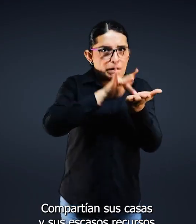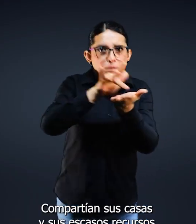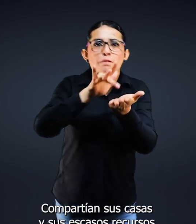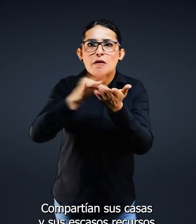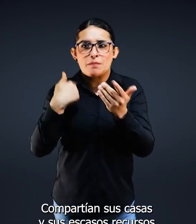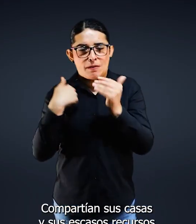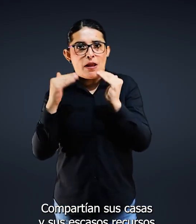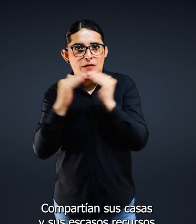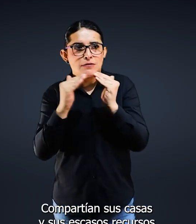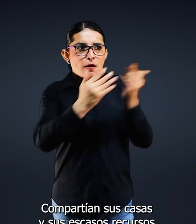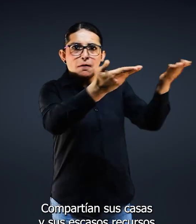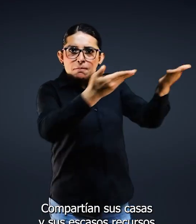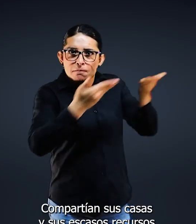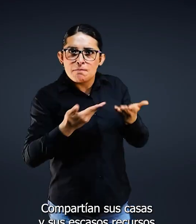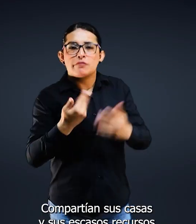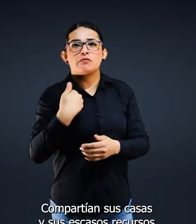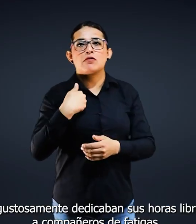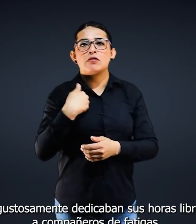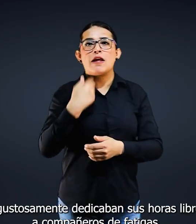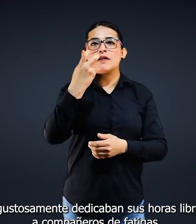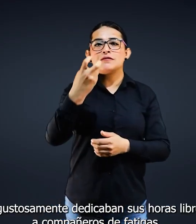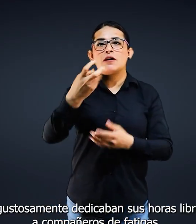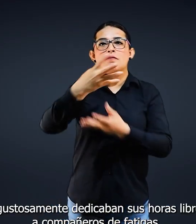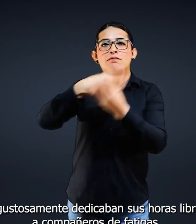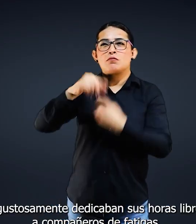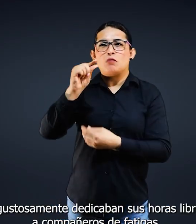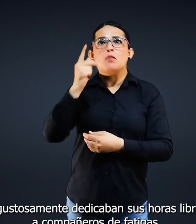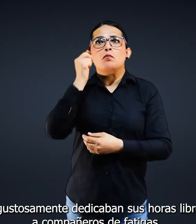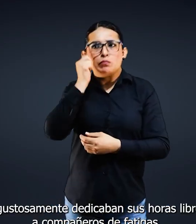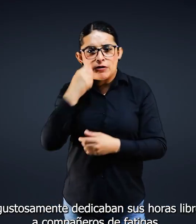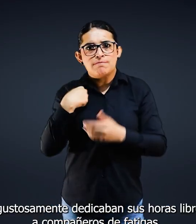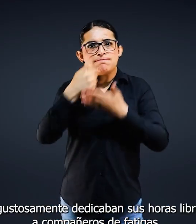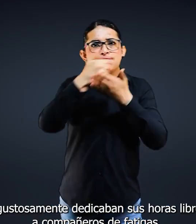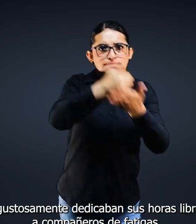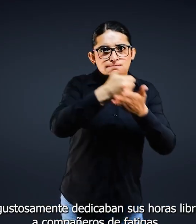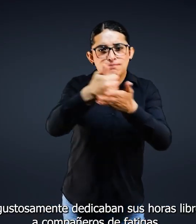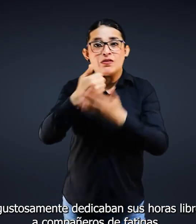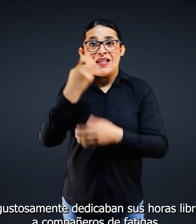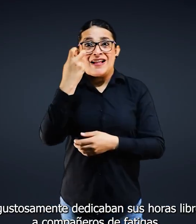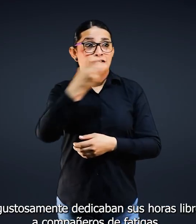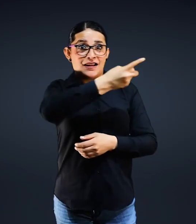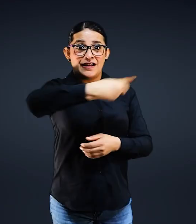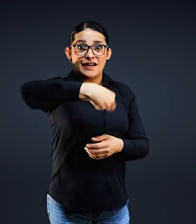Compartían sus casas y sus escasos recursos y gustosamente dedicaban sus horas libres a compañeros de fatigas.